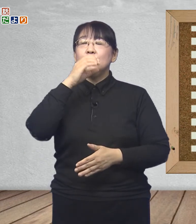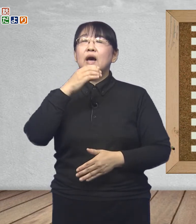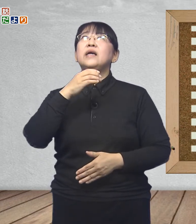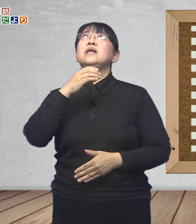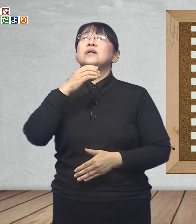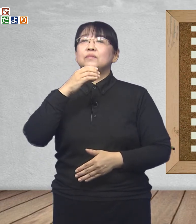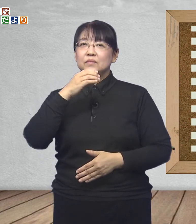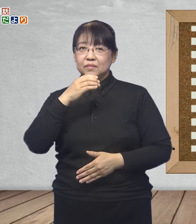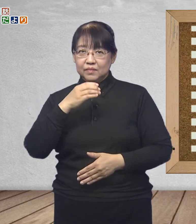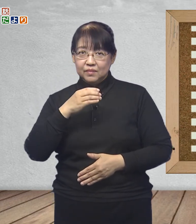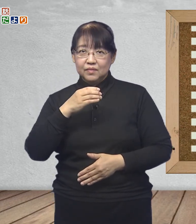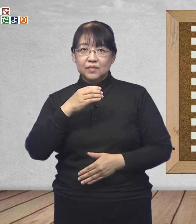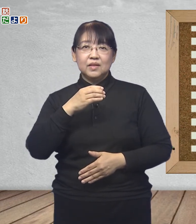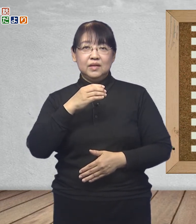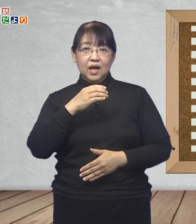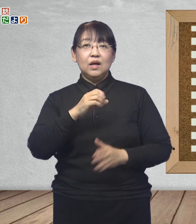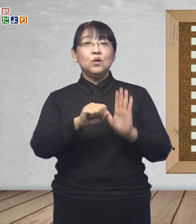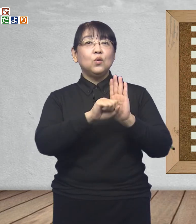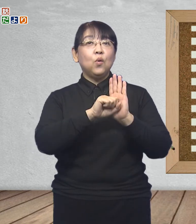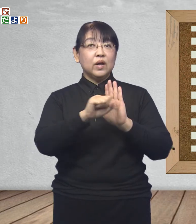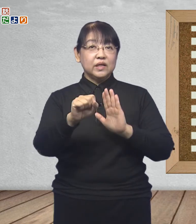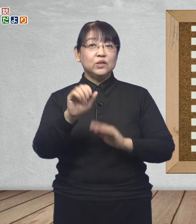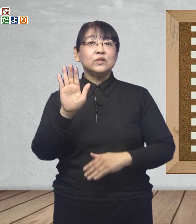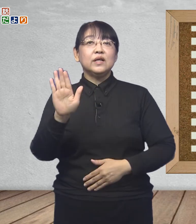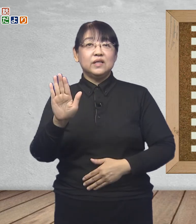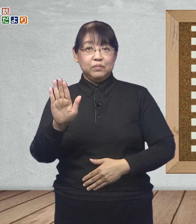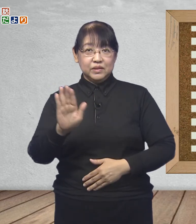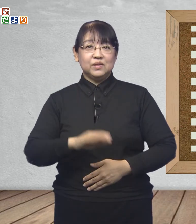がいが効果的とされています。